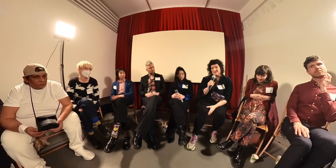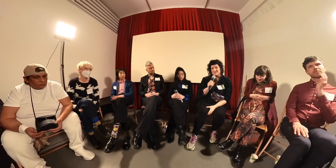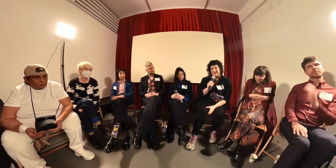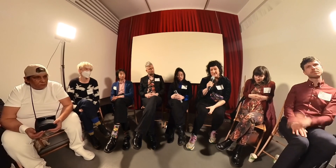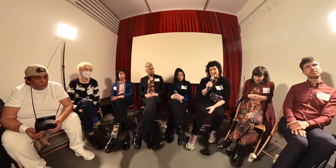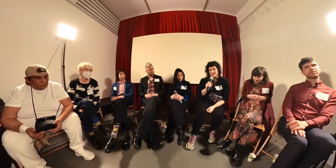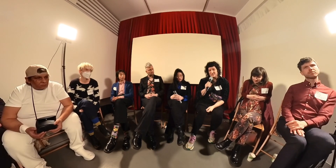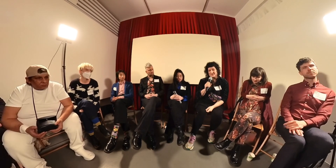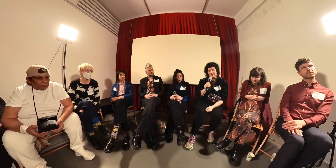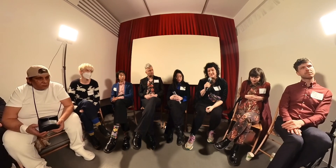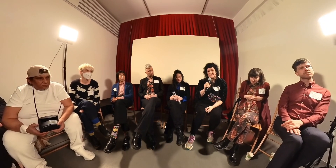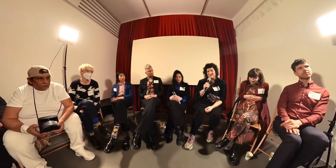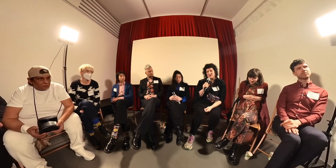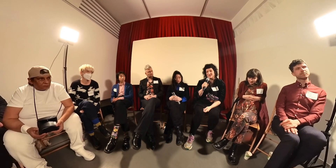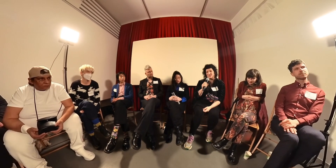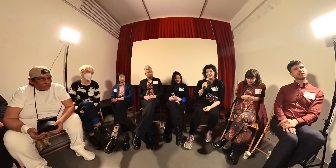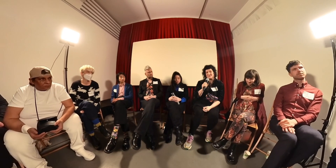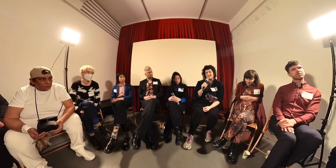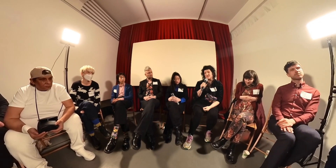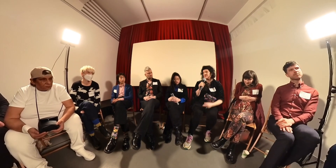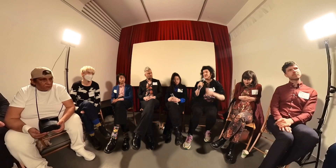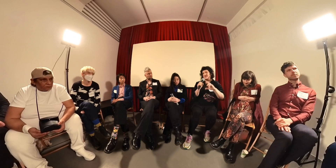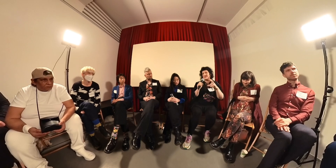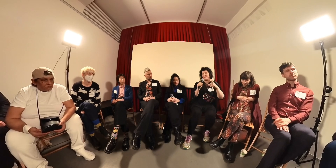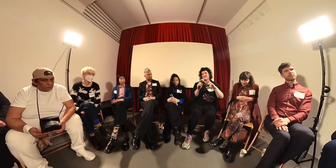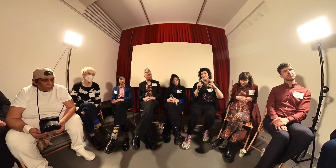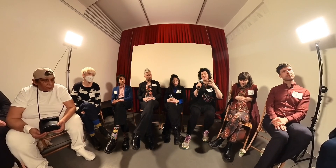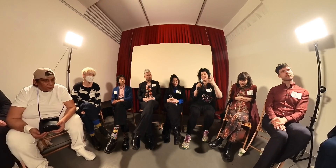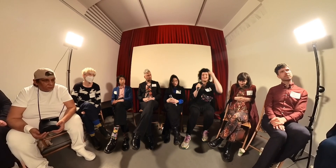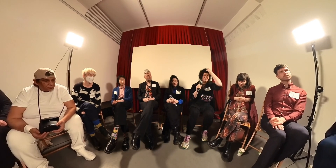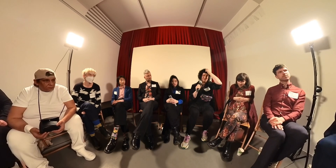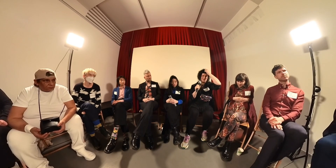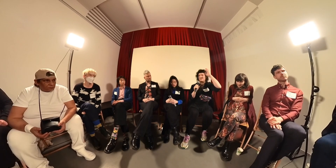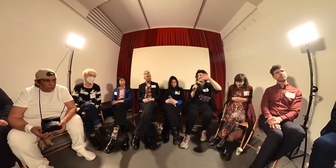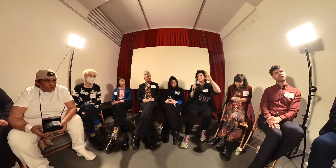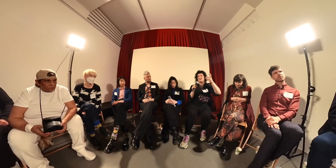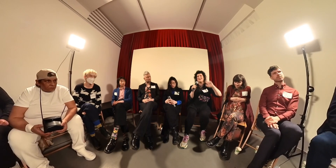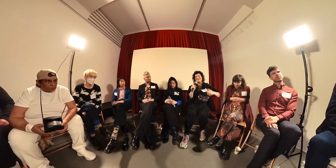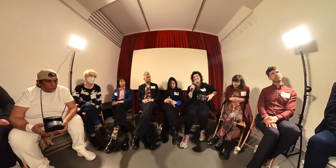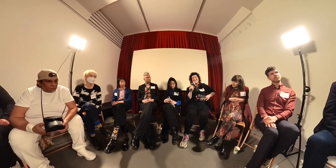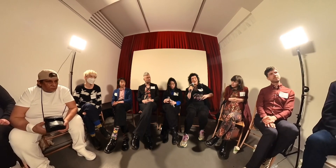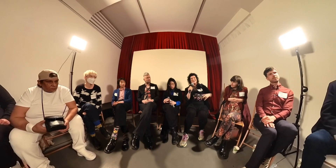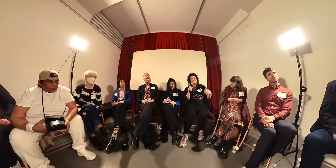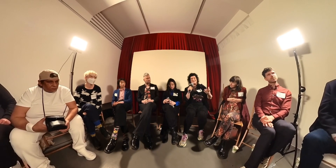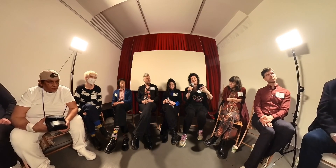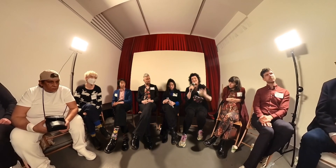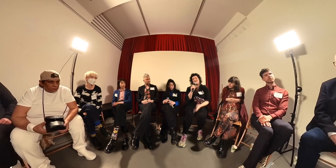pohádku prepísali, urobili sme Mifeša, urobili sme ako, kde sa hráme s názvom vlastne, že Mephisto.